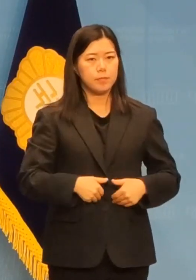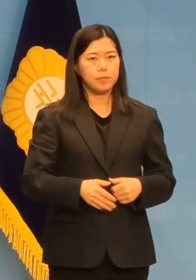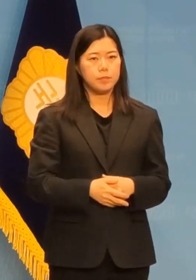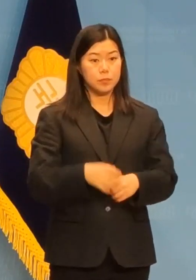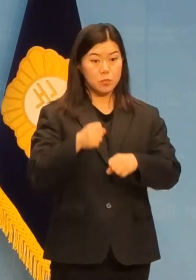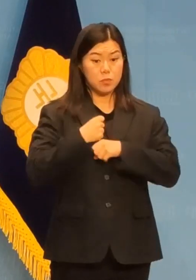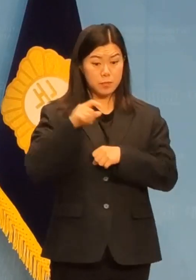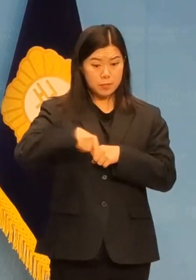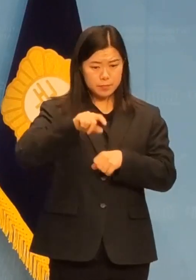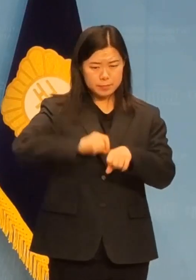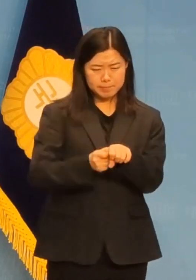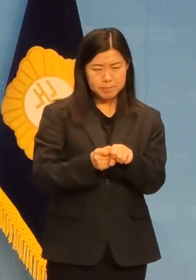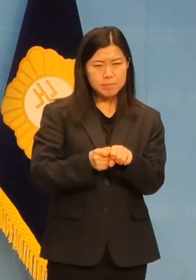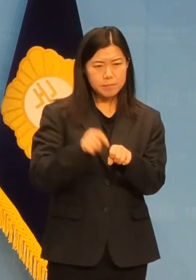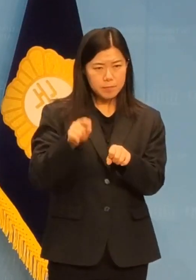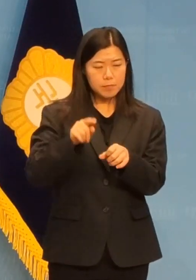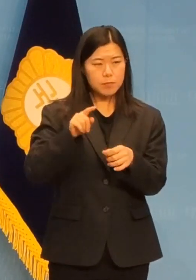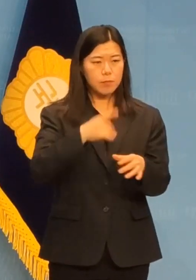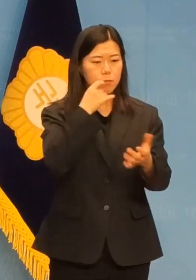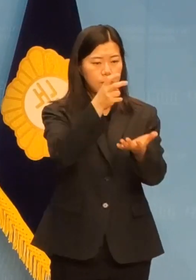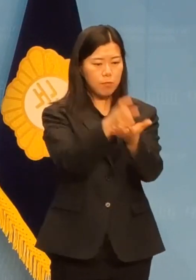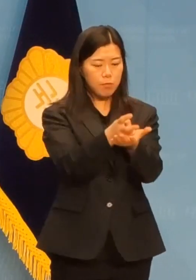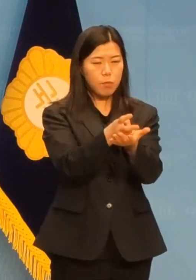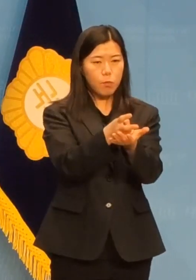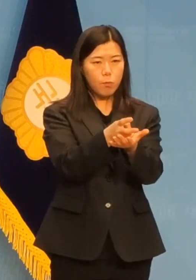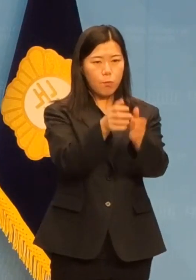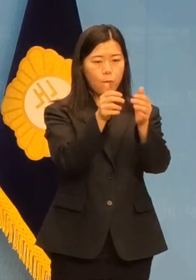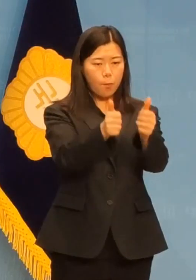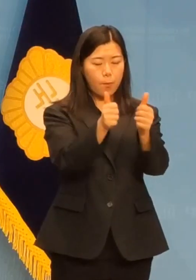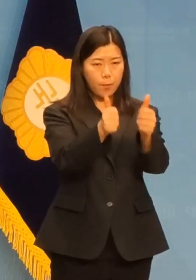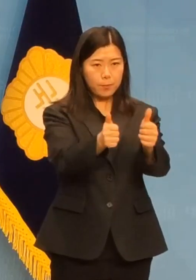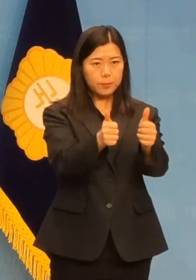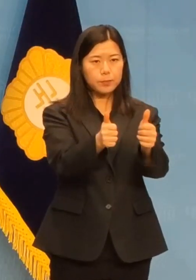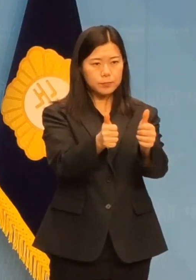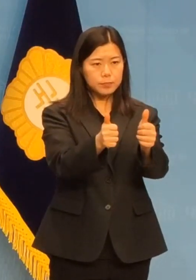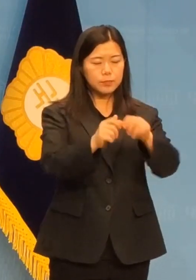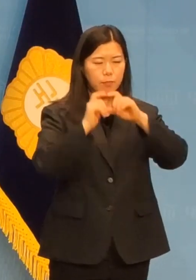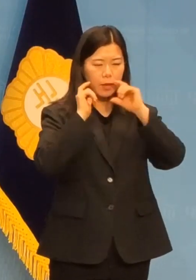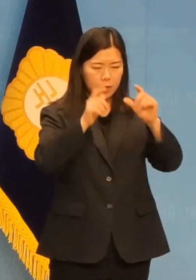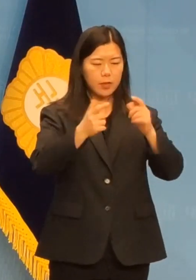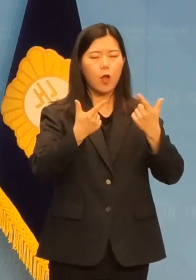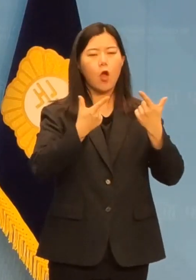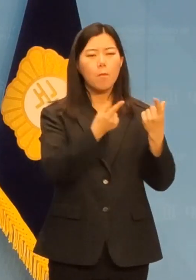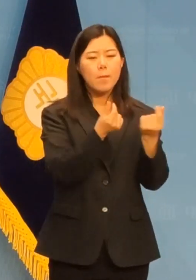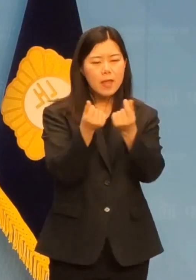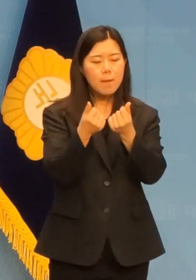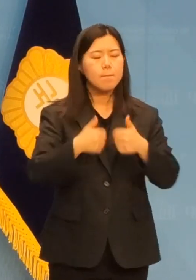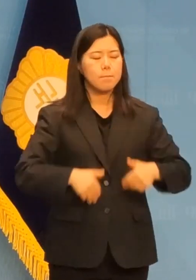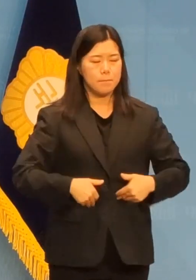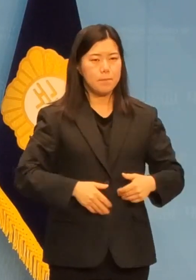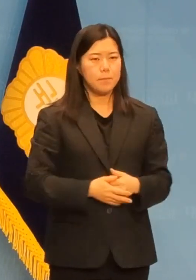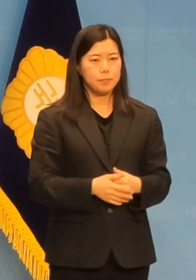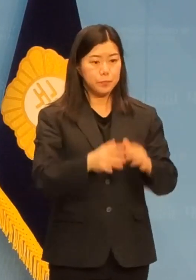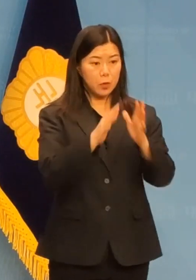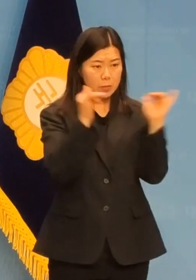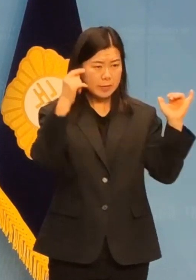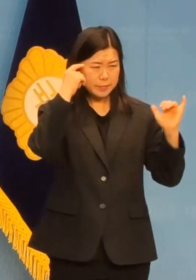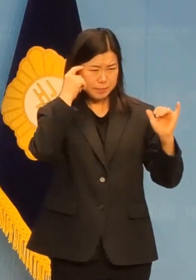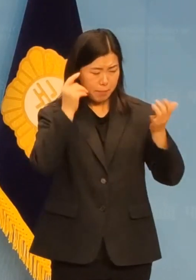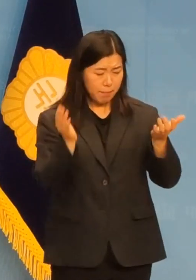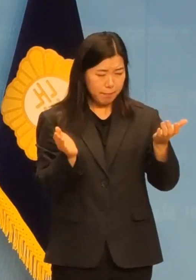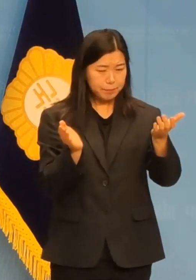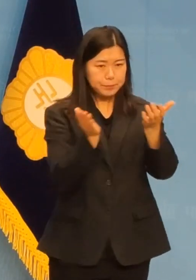군 자체 징계 역시 헌법재판소 판단의 취지에 부합해야 합니다. 국민 눈높이에